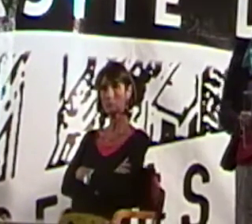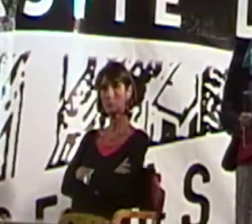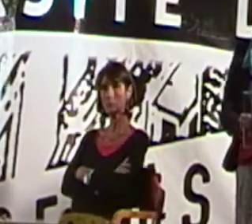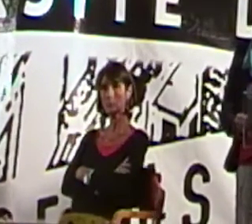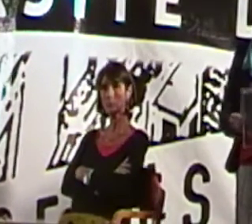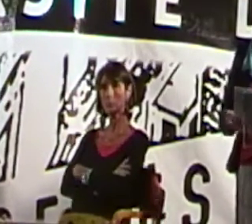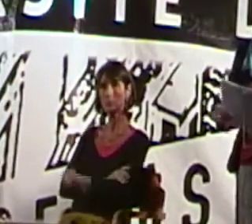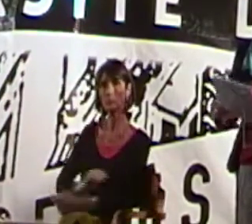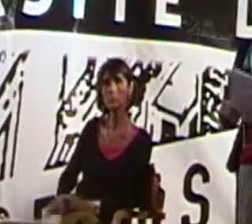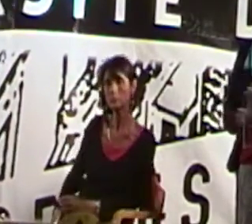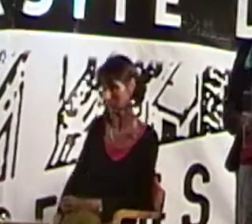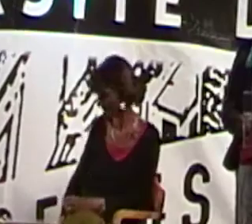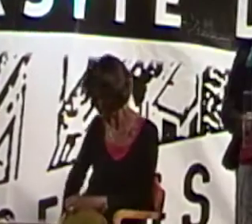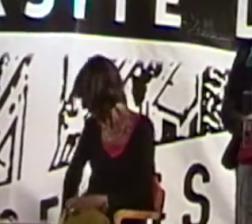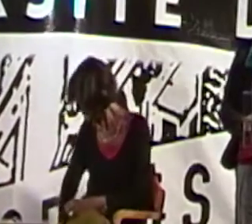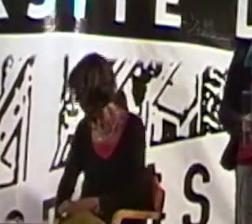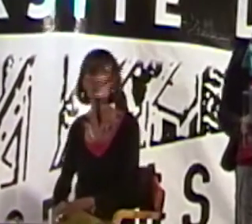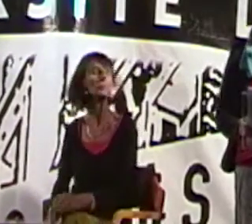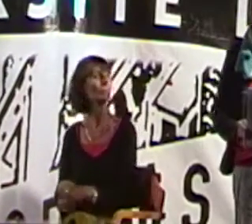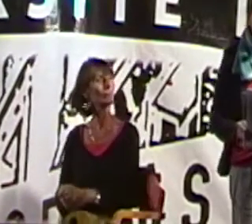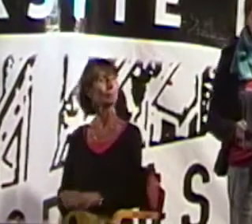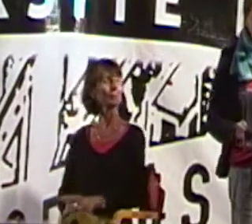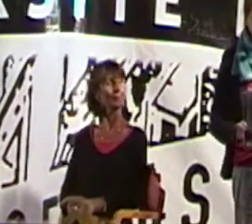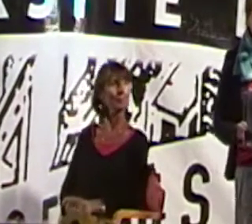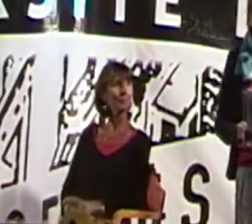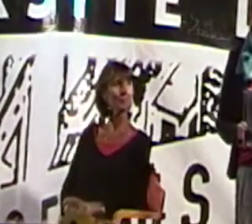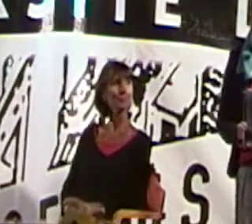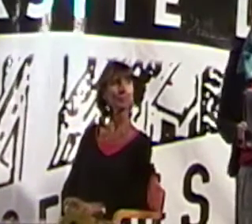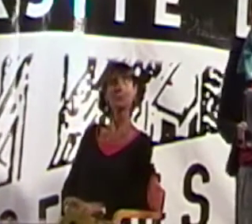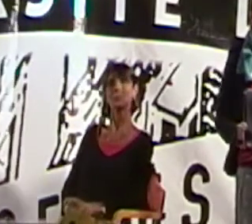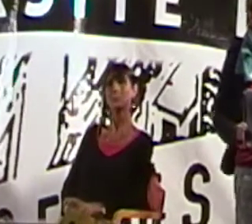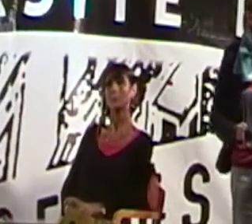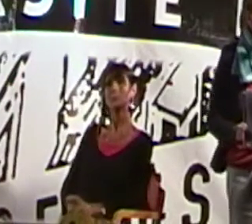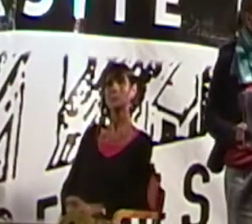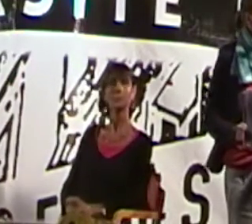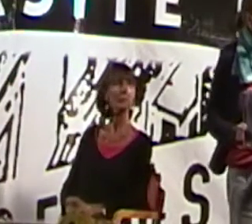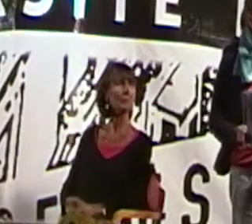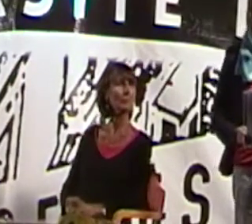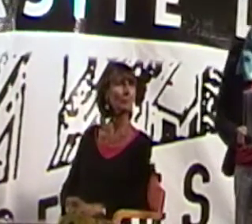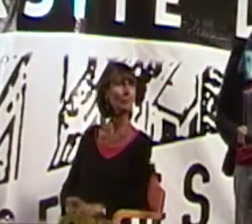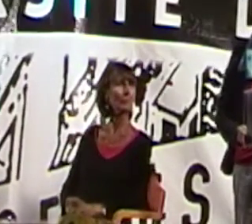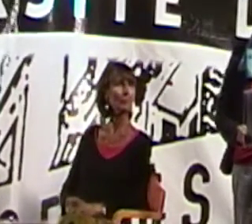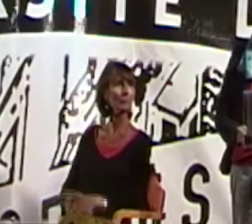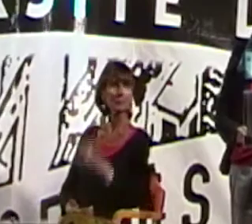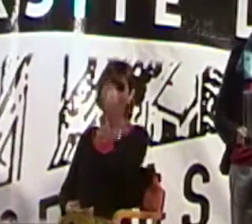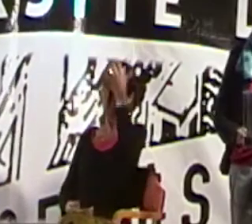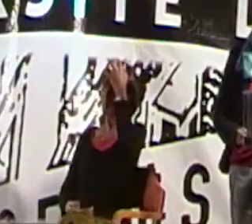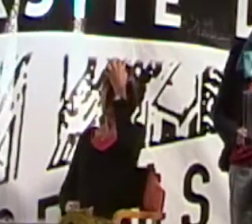les quelques centaines de milliers d'hommes, de femmes, d'enfants fuyant les guerres et la misère, dont seuls les impérialistes sont responsables.